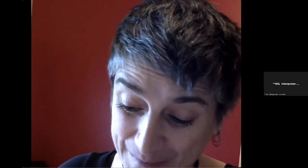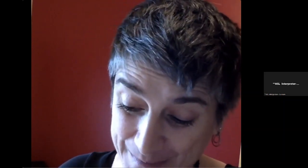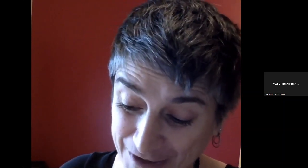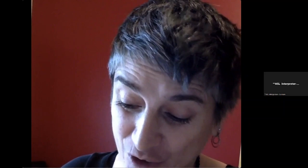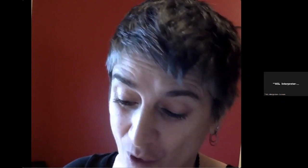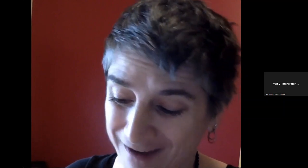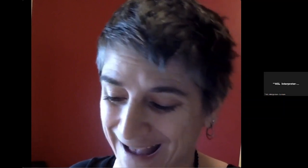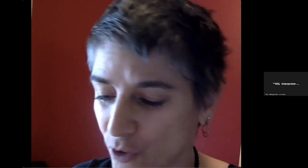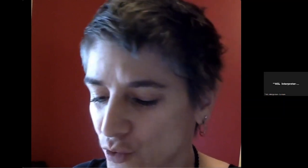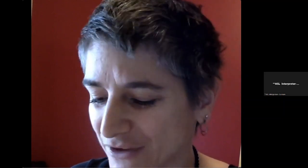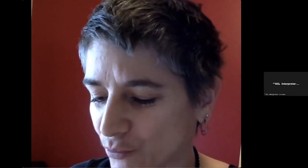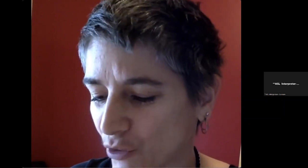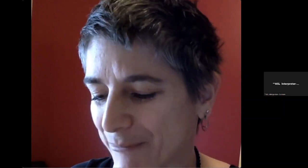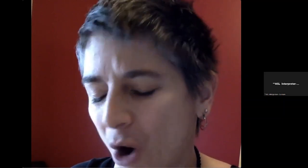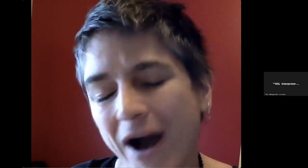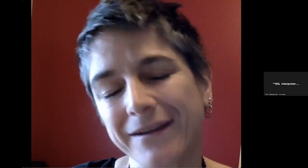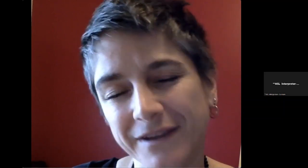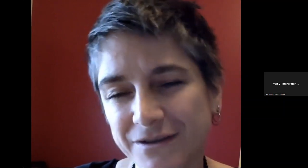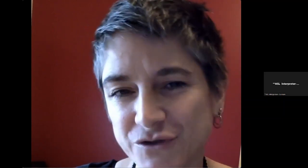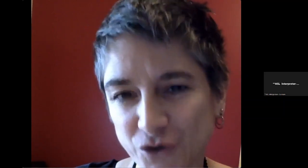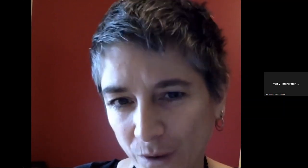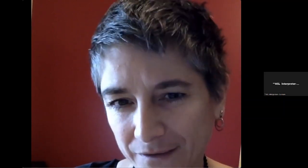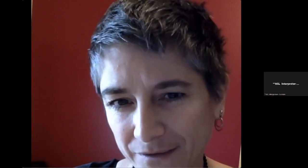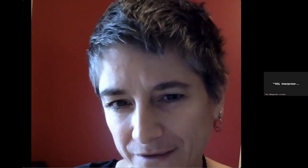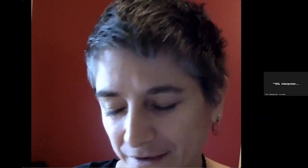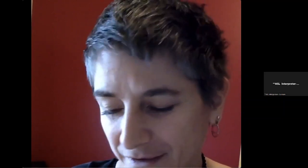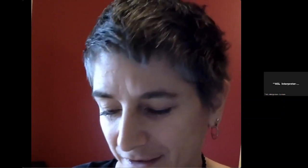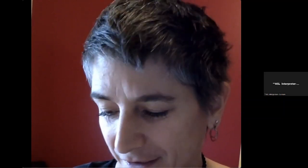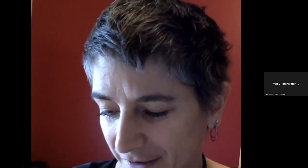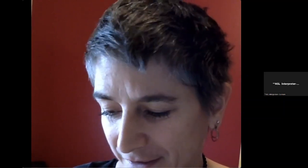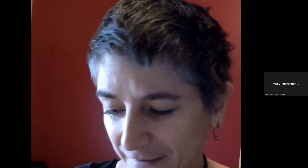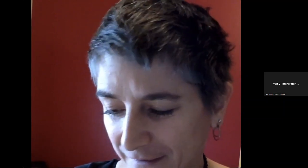leur permet de croire qu'à eux, ça ne pourrait pas arriver, je crois.